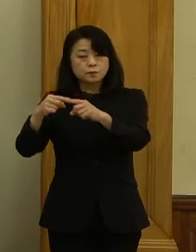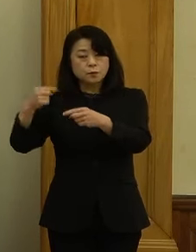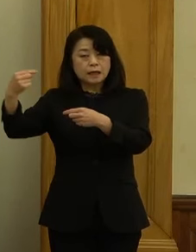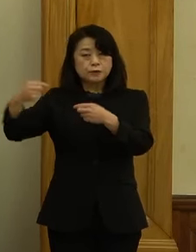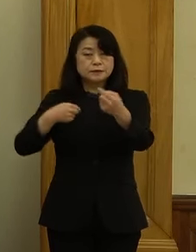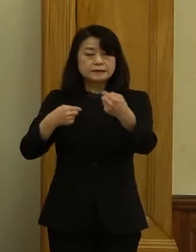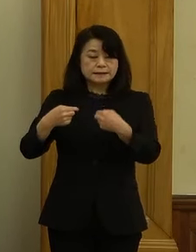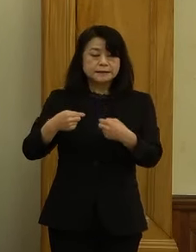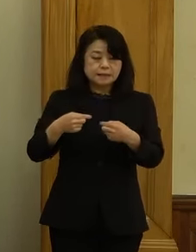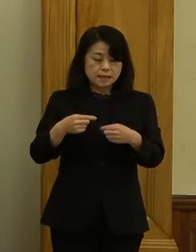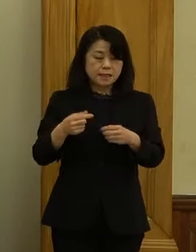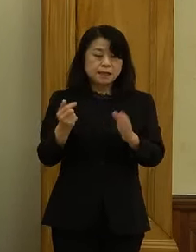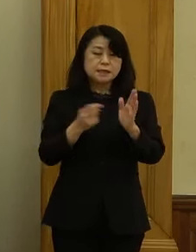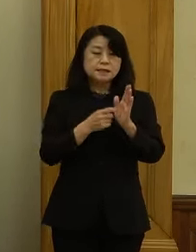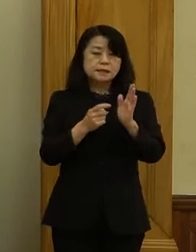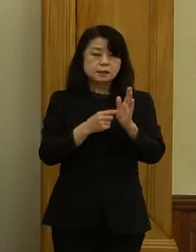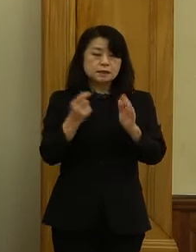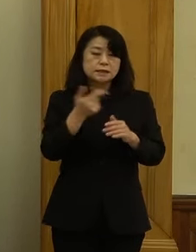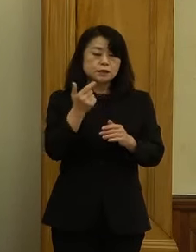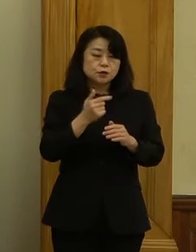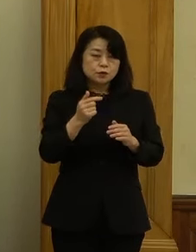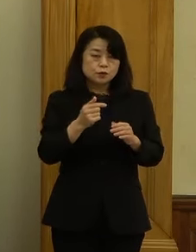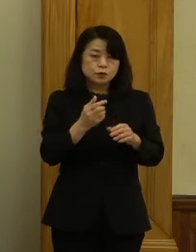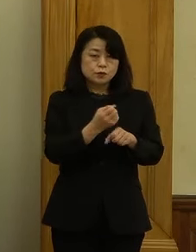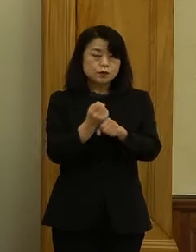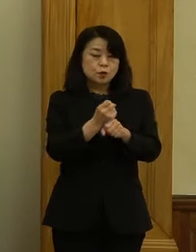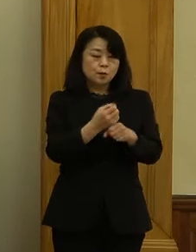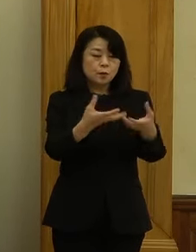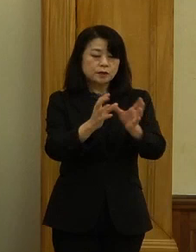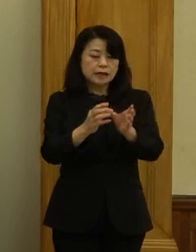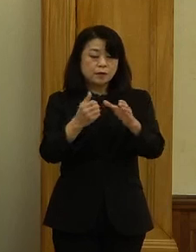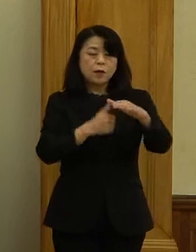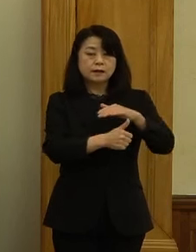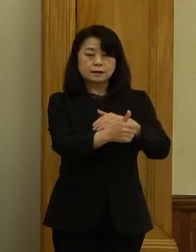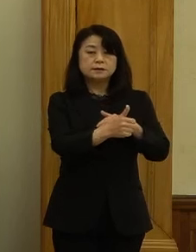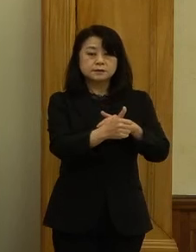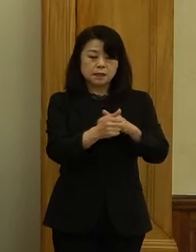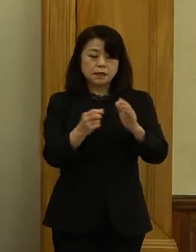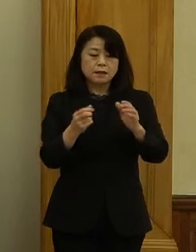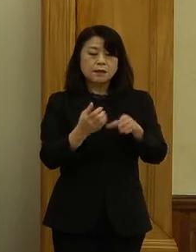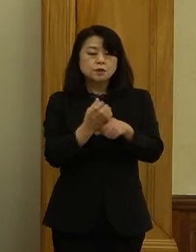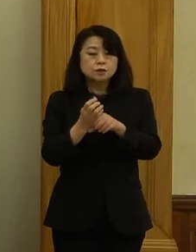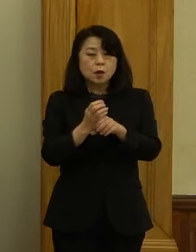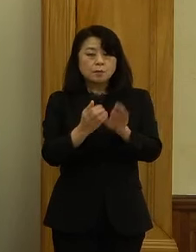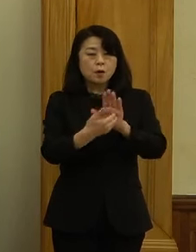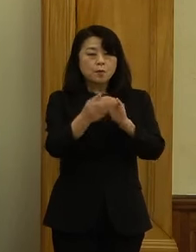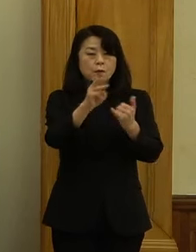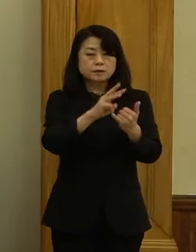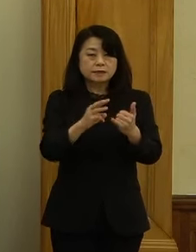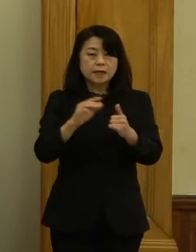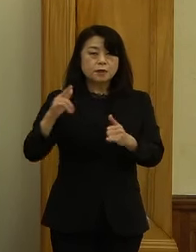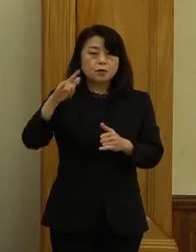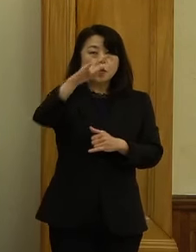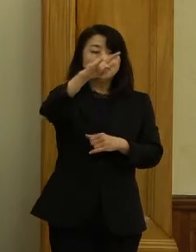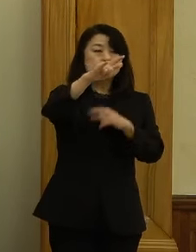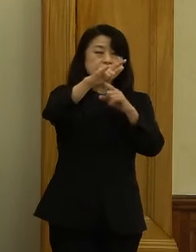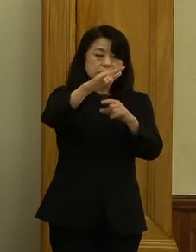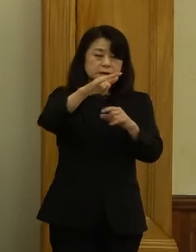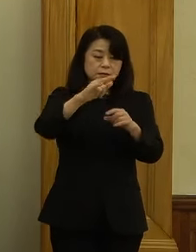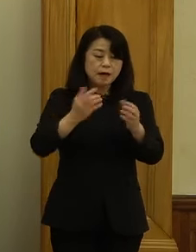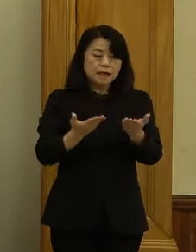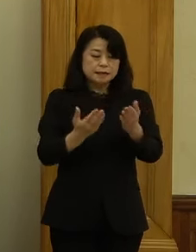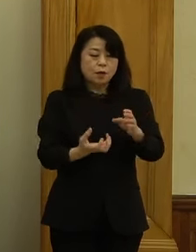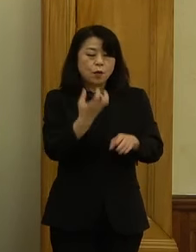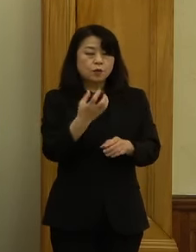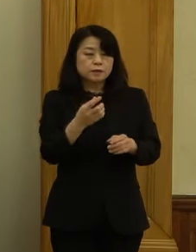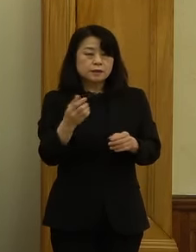に基づき緊急消防援助隊を派遣するとともに消防防災航空隊につきましては発直後